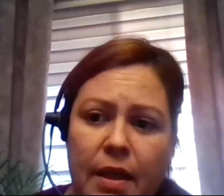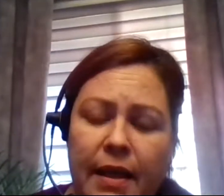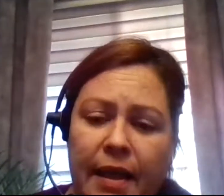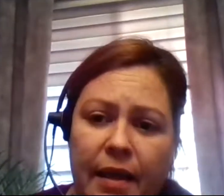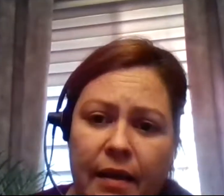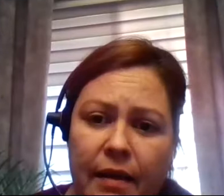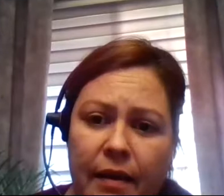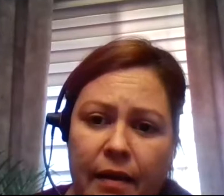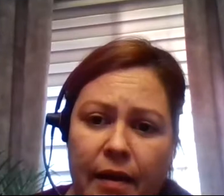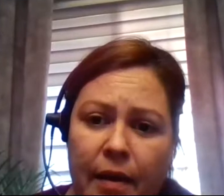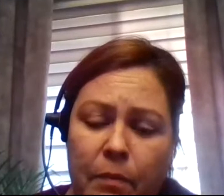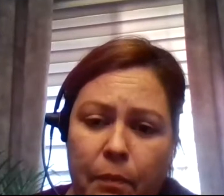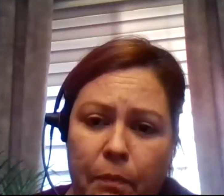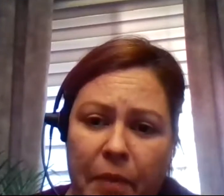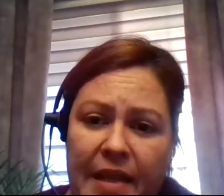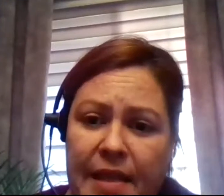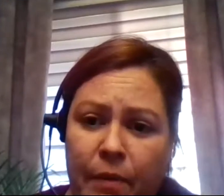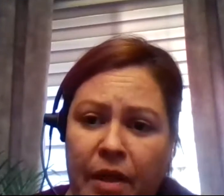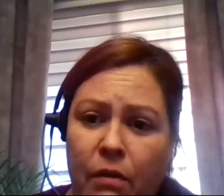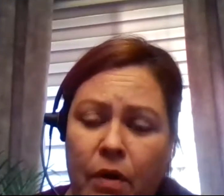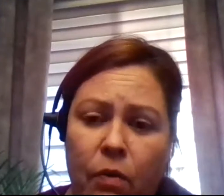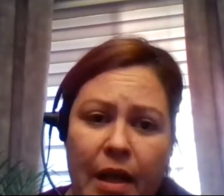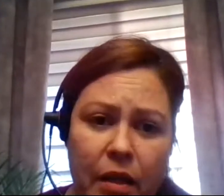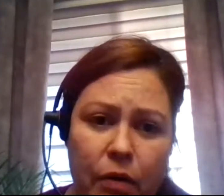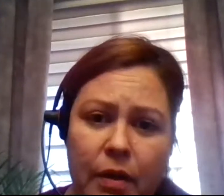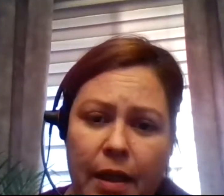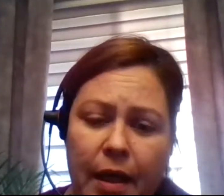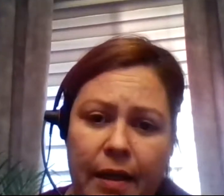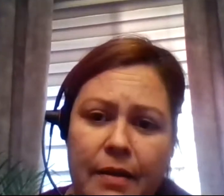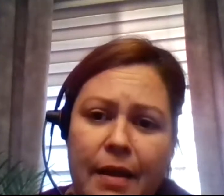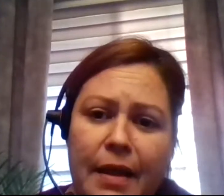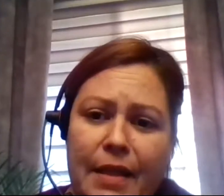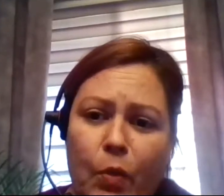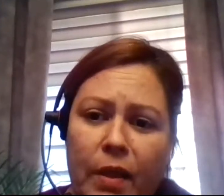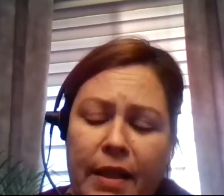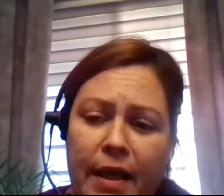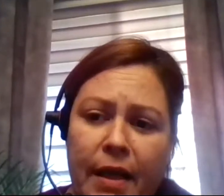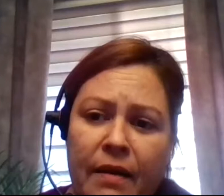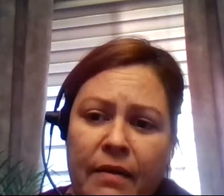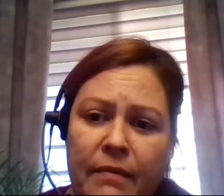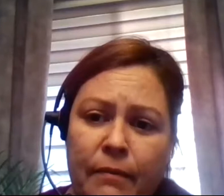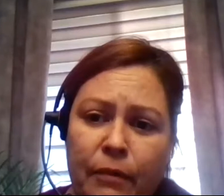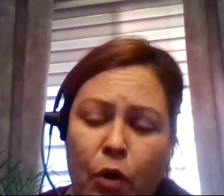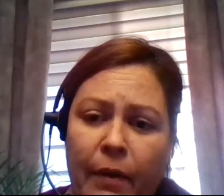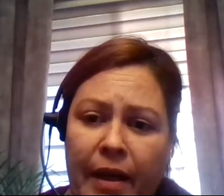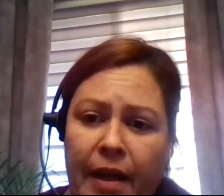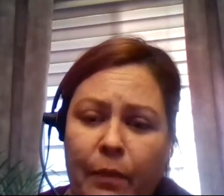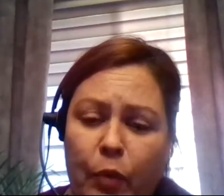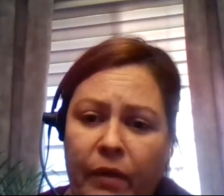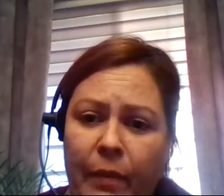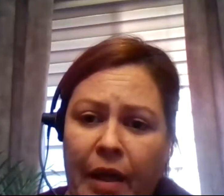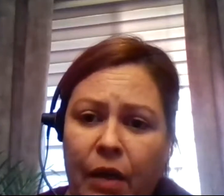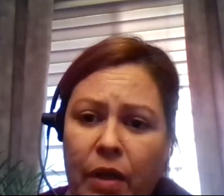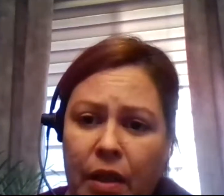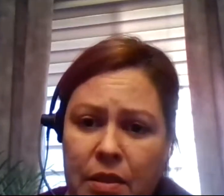compañeros que piensan y miran en una jubilación cercana y se encuentran con la barrera de la